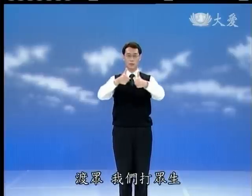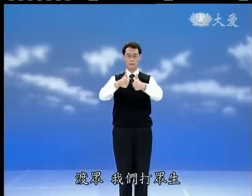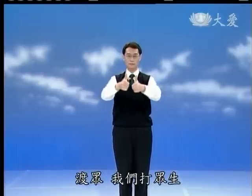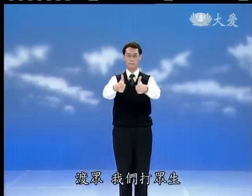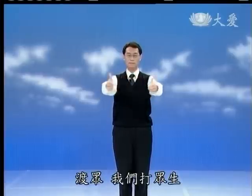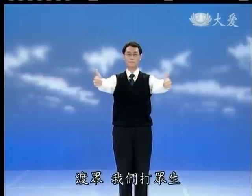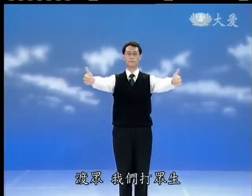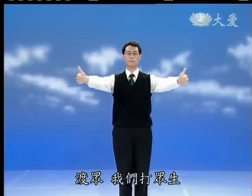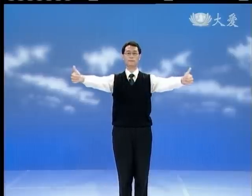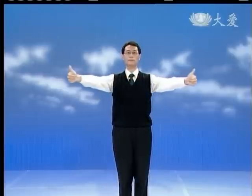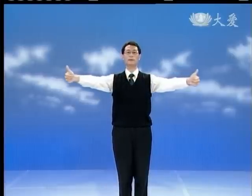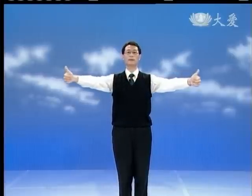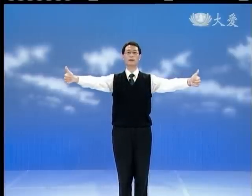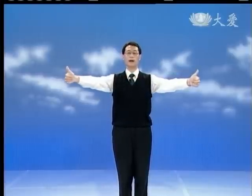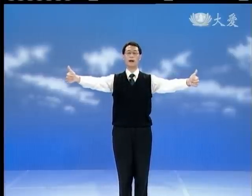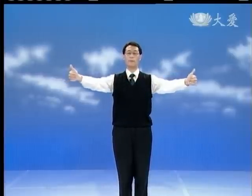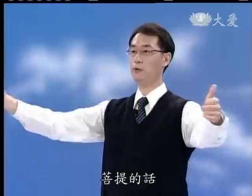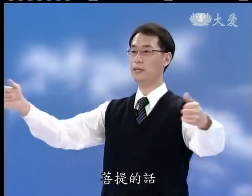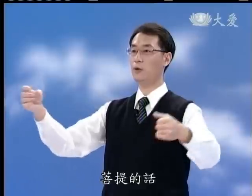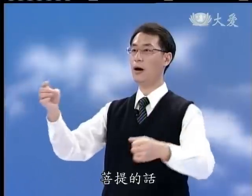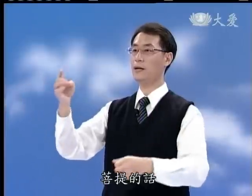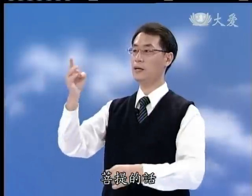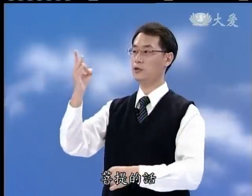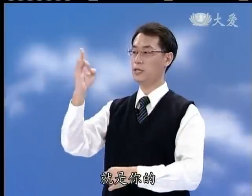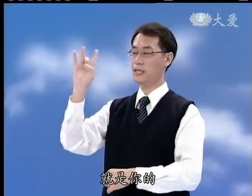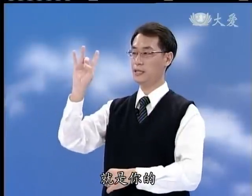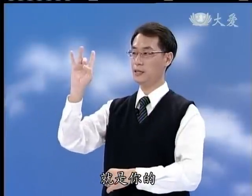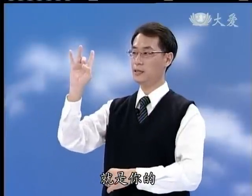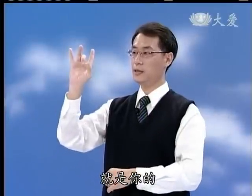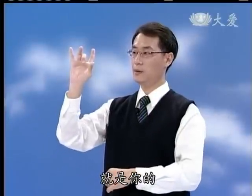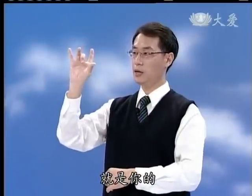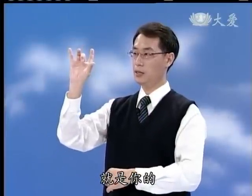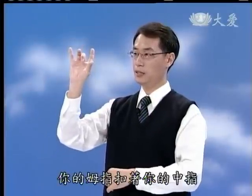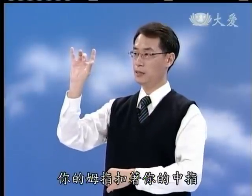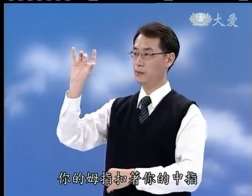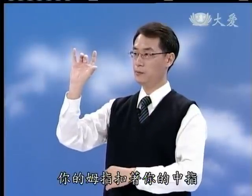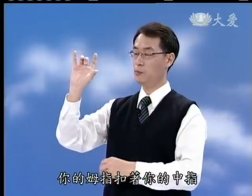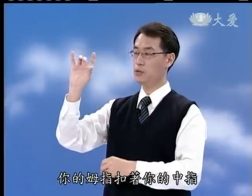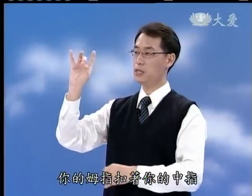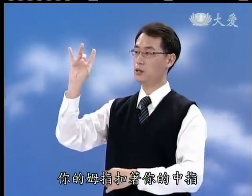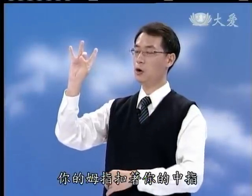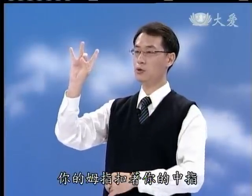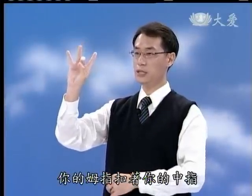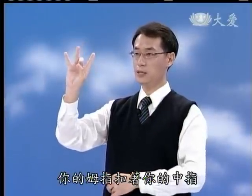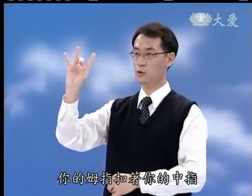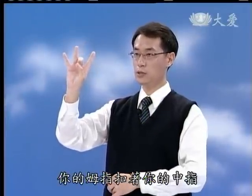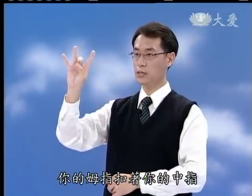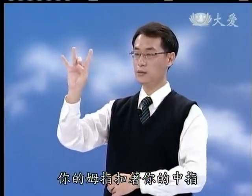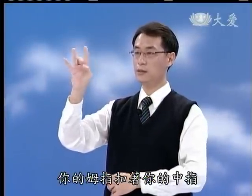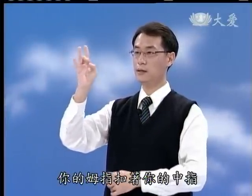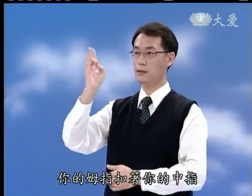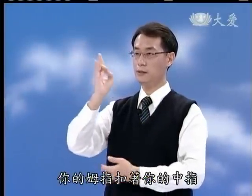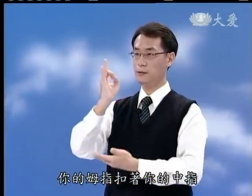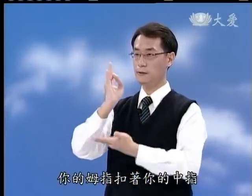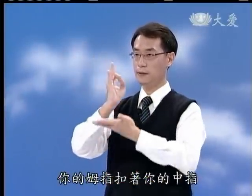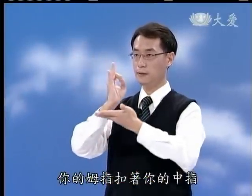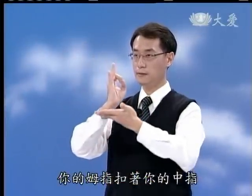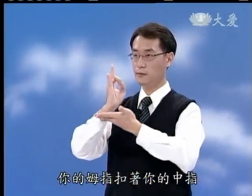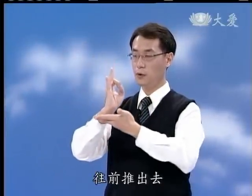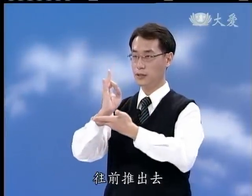生。啊，菩提的话就是你的拇指扣着你的中指往